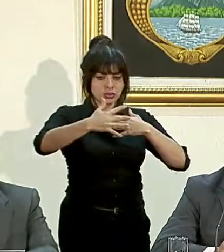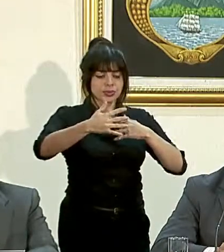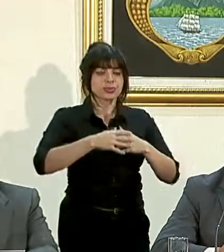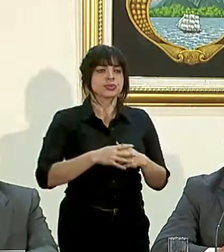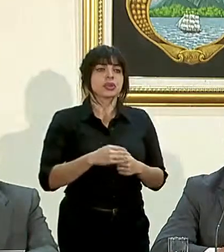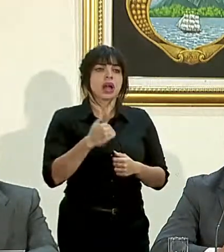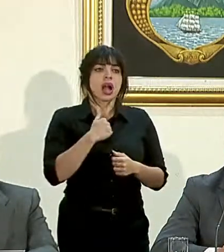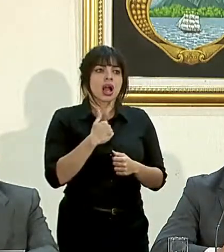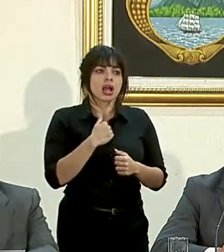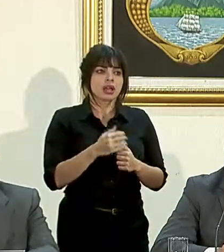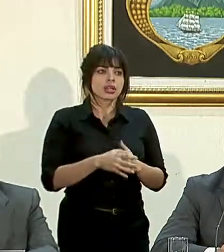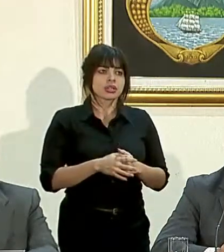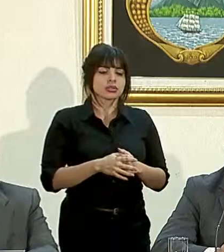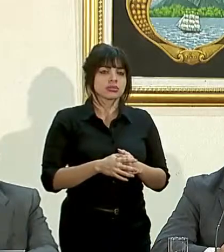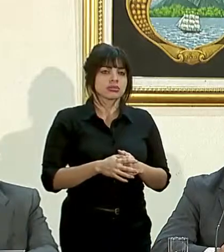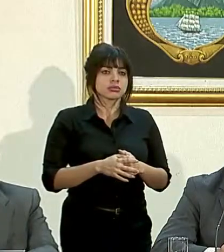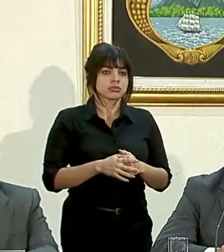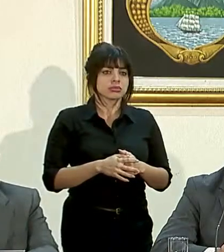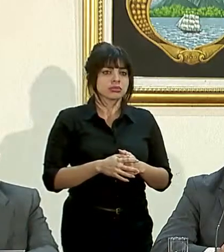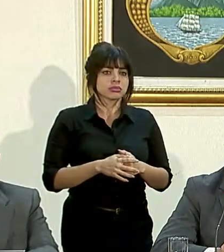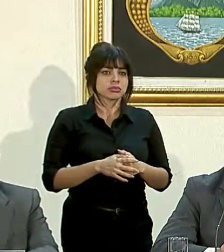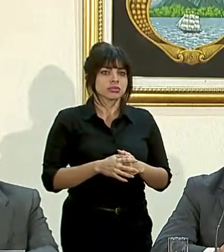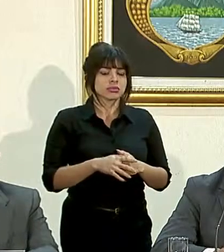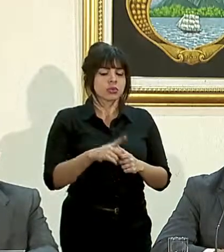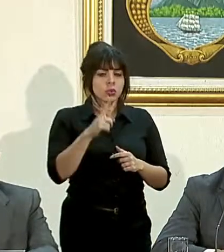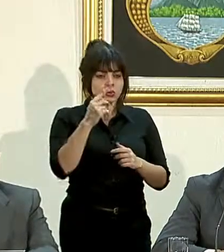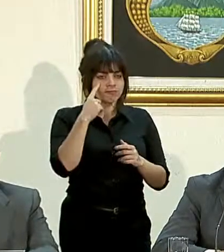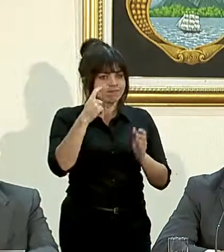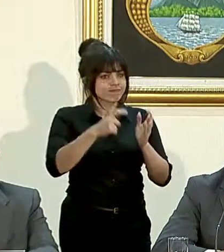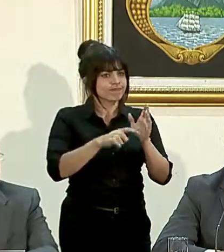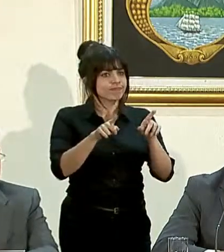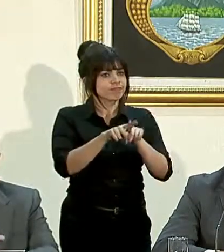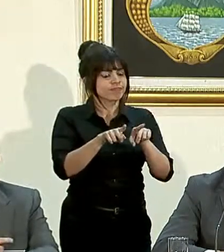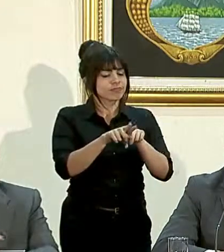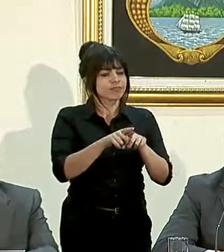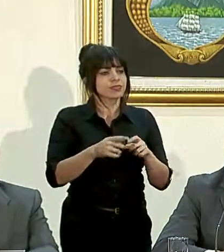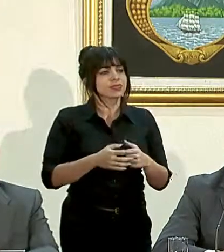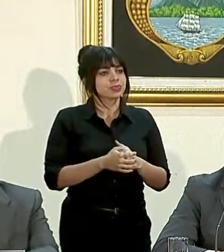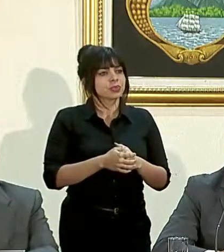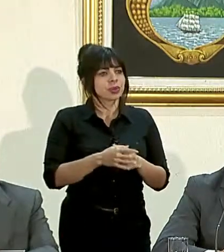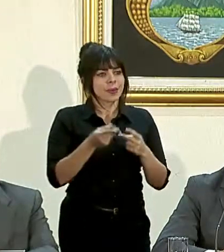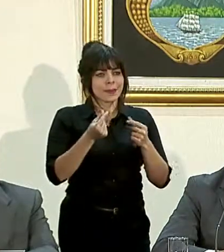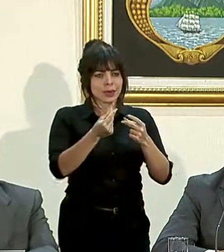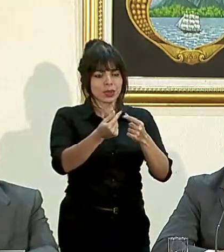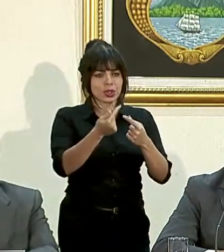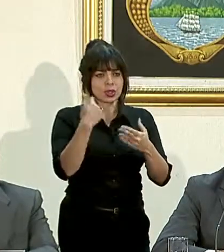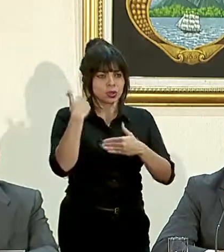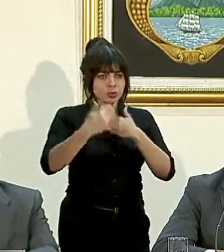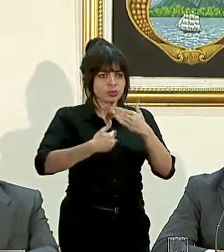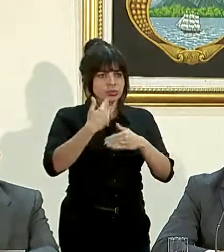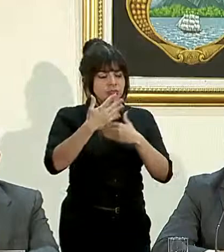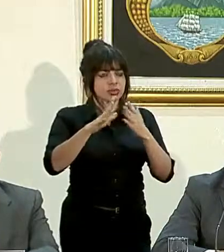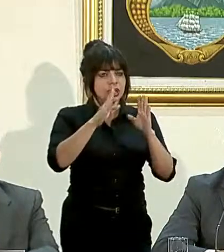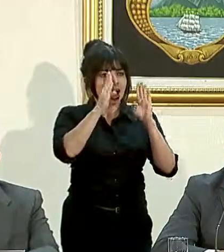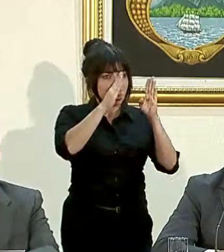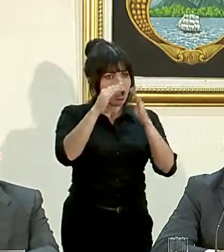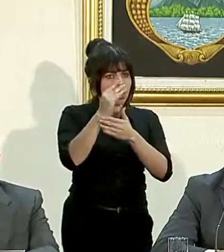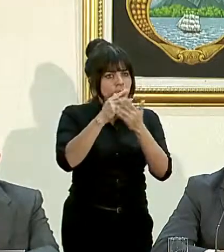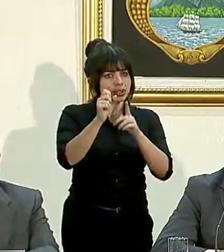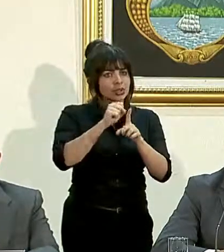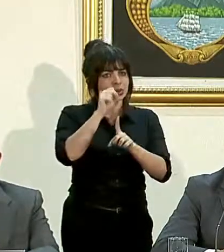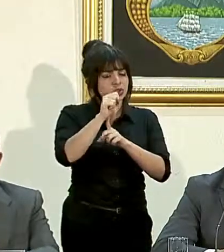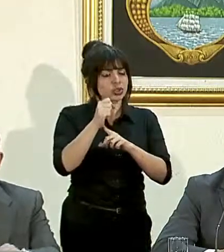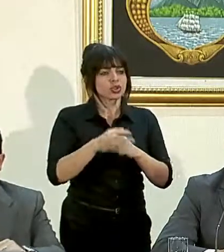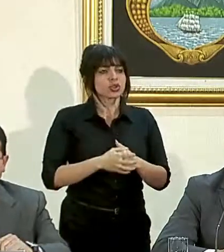Hay un reconocimiento también a la prontitud con que se han atendido algunas